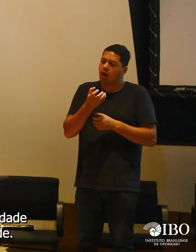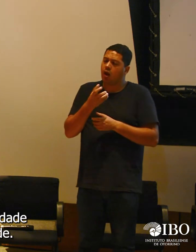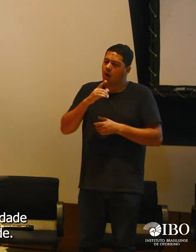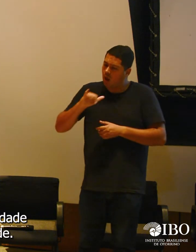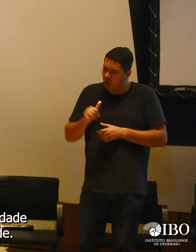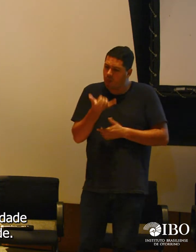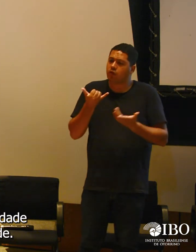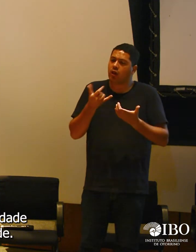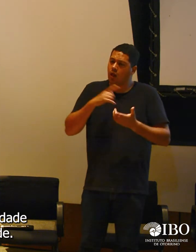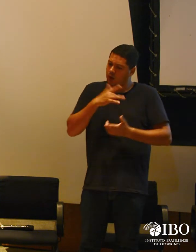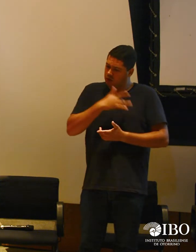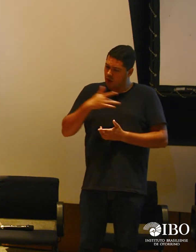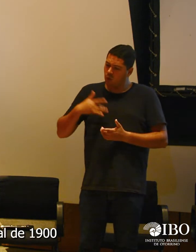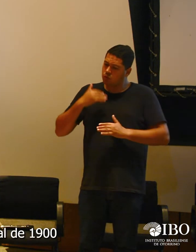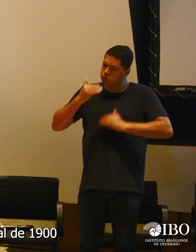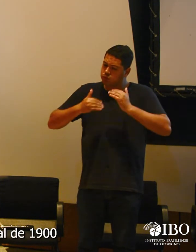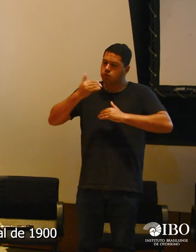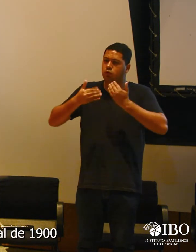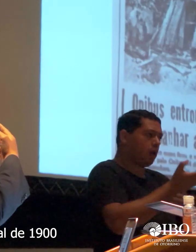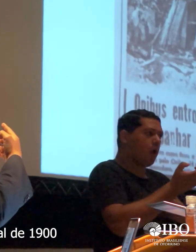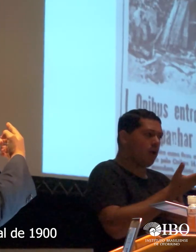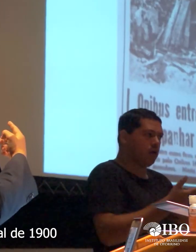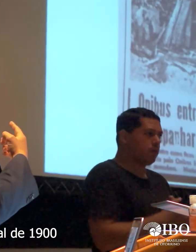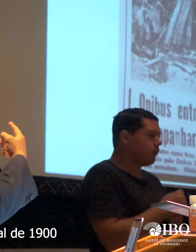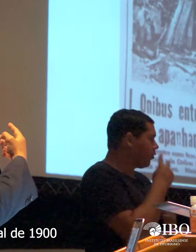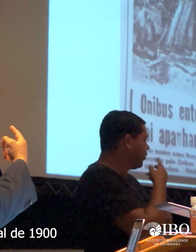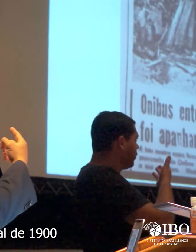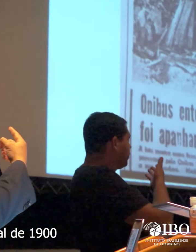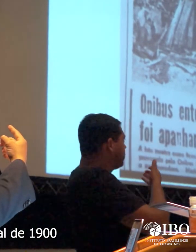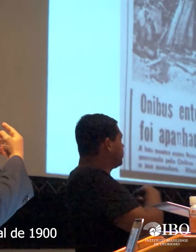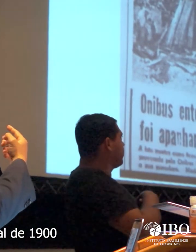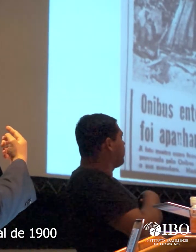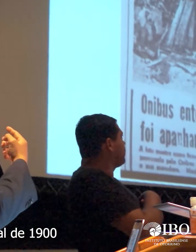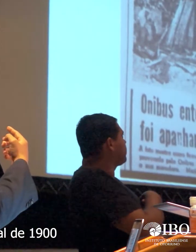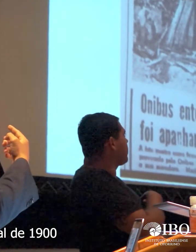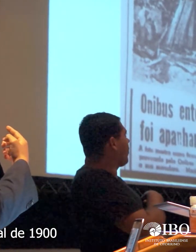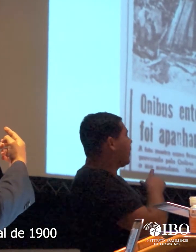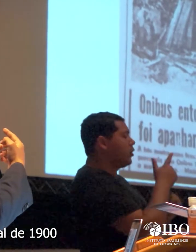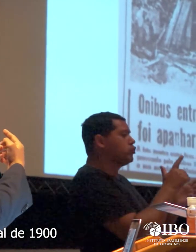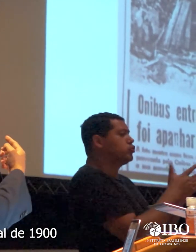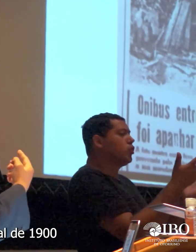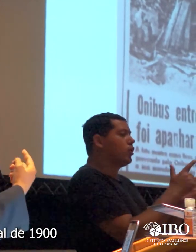ter saúde em plenitude. Olha isso aí, isso é uma capa de jornal